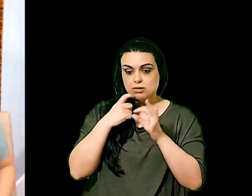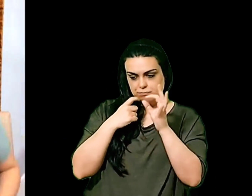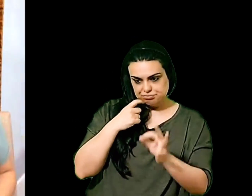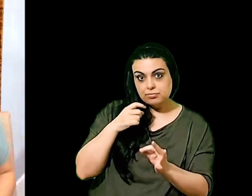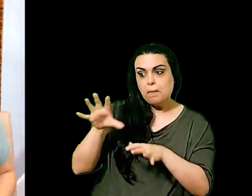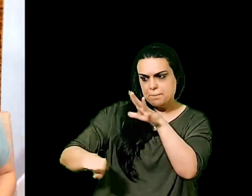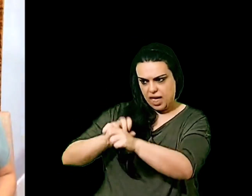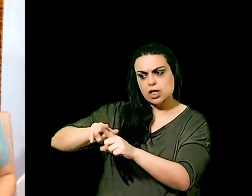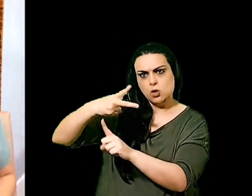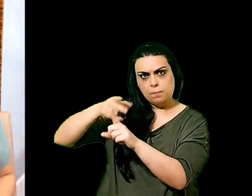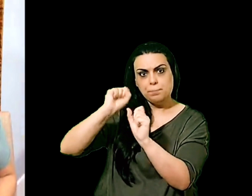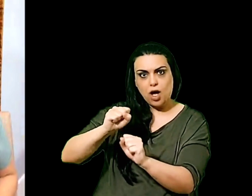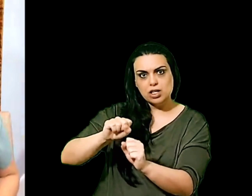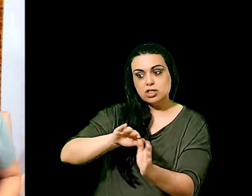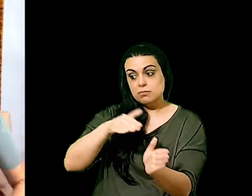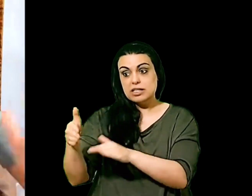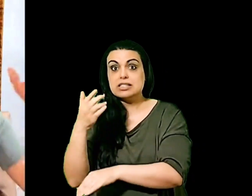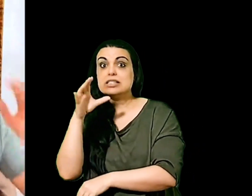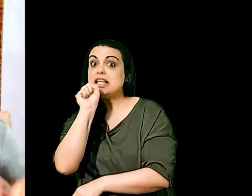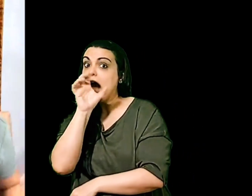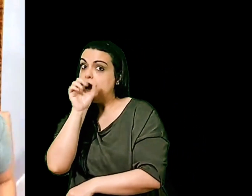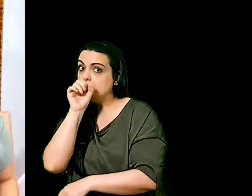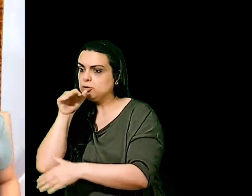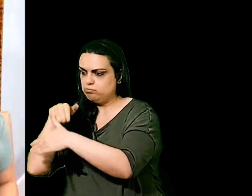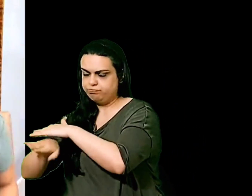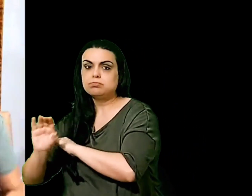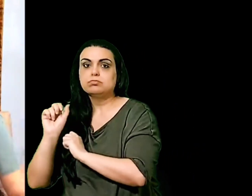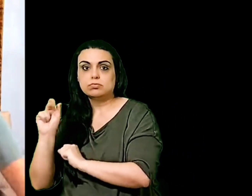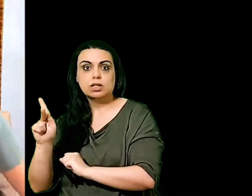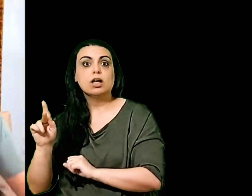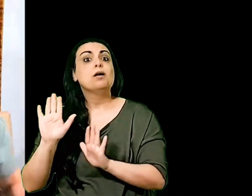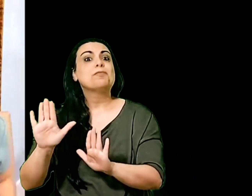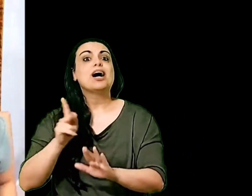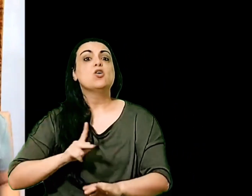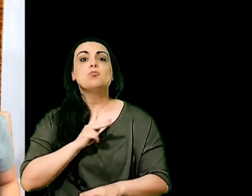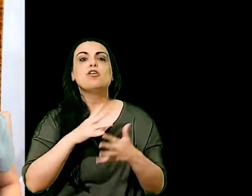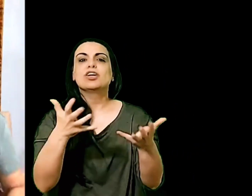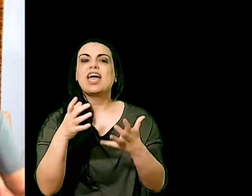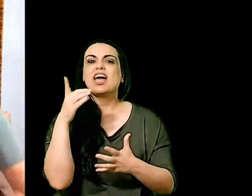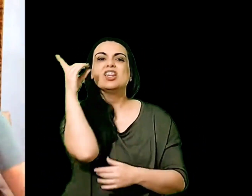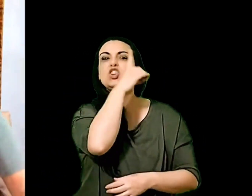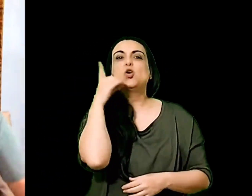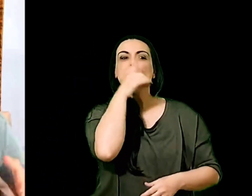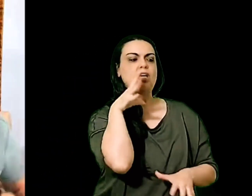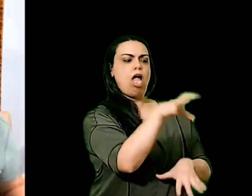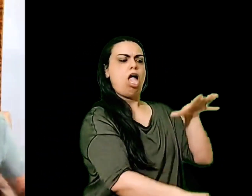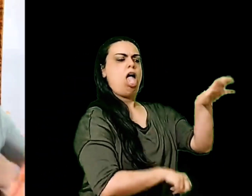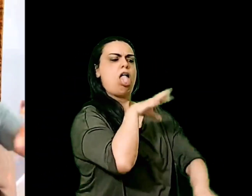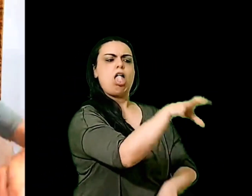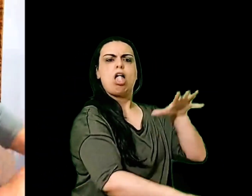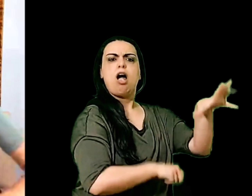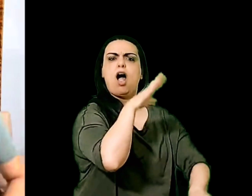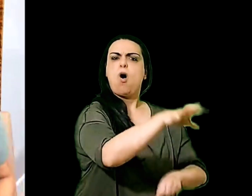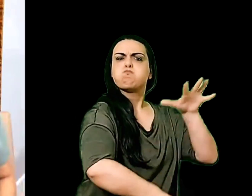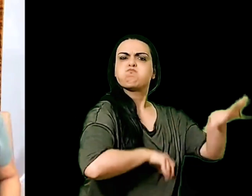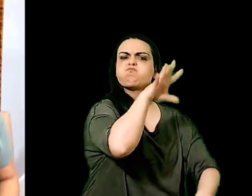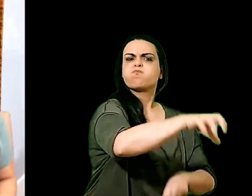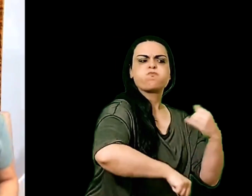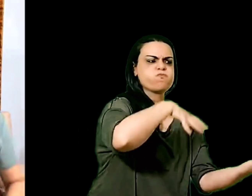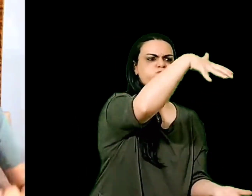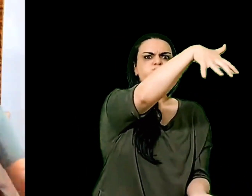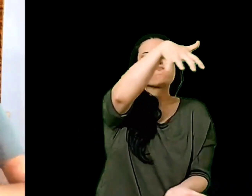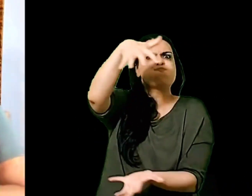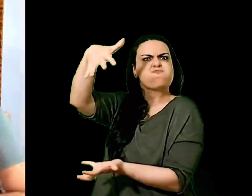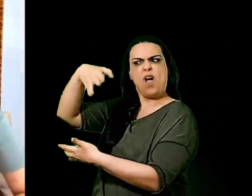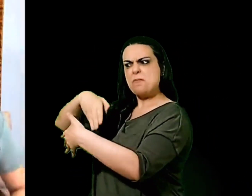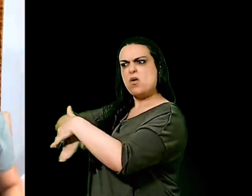do dia de antecipar o dia santo, logo no início da semana, ou seja, mal começou, eles já queriam colher a mais, não por necessidade de